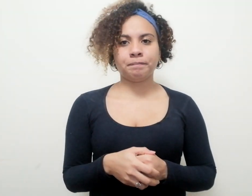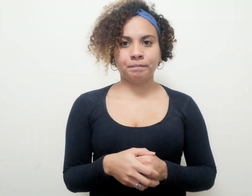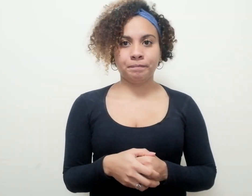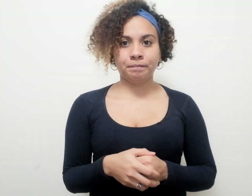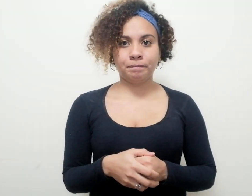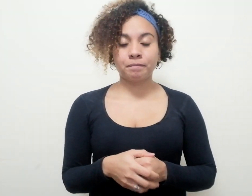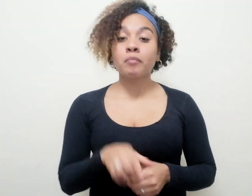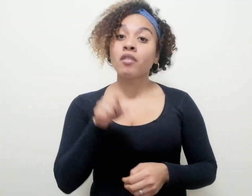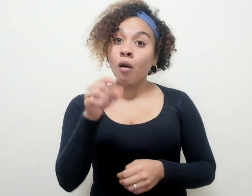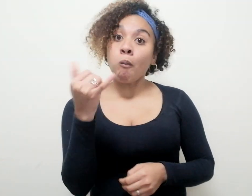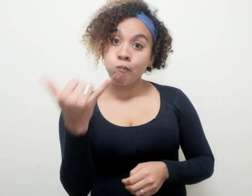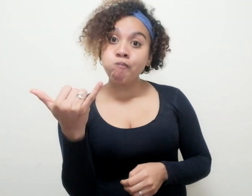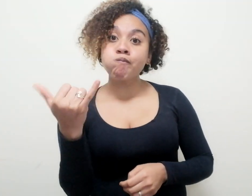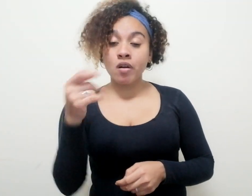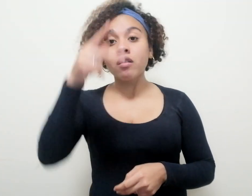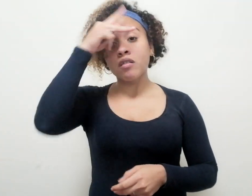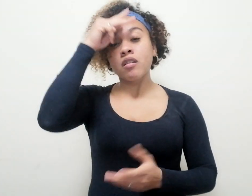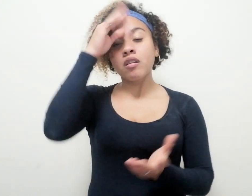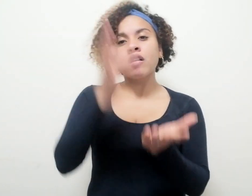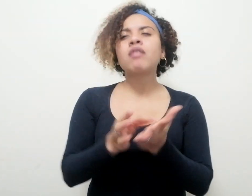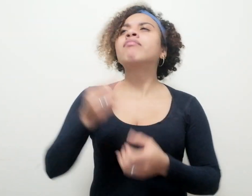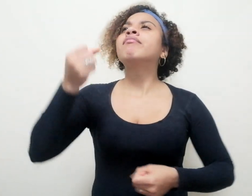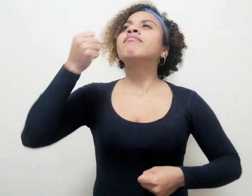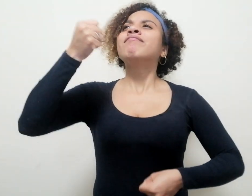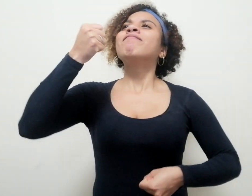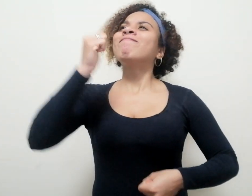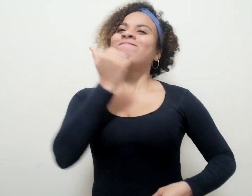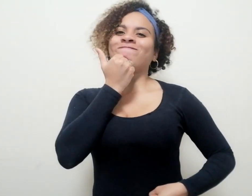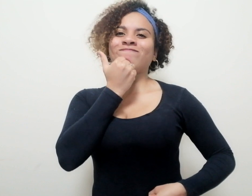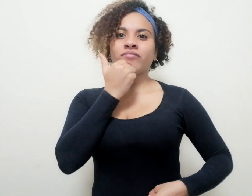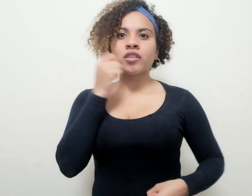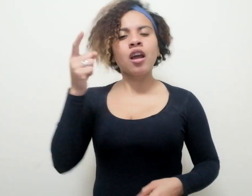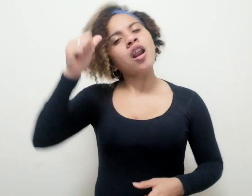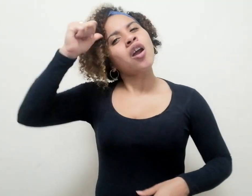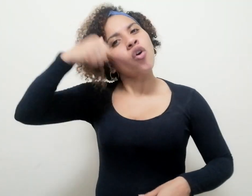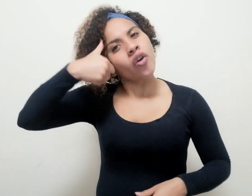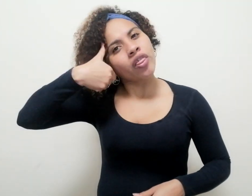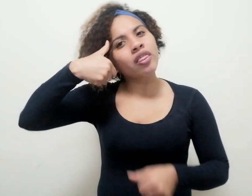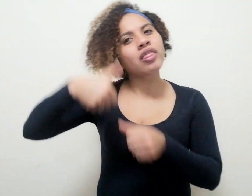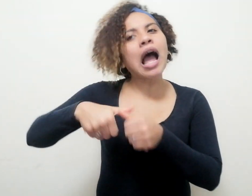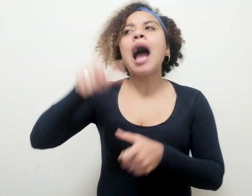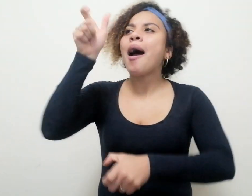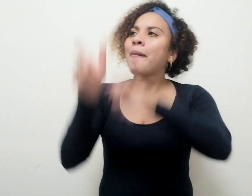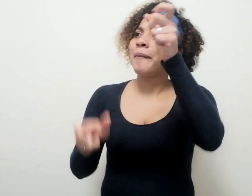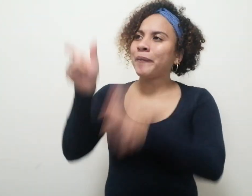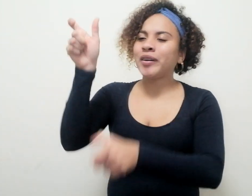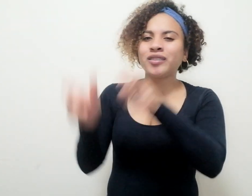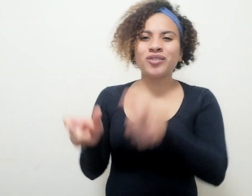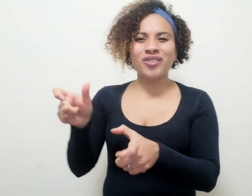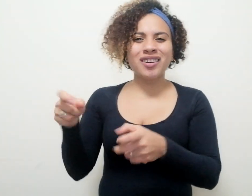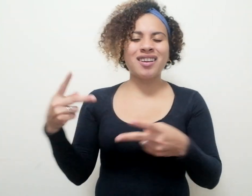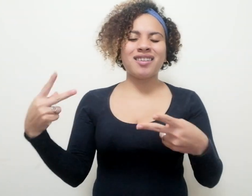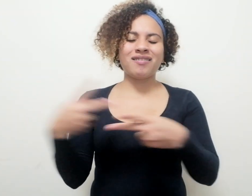Existe en Lima un monumento dedicado a recordar a las víctimas de dos décadas de violencia política.